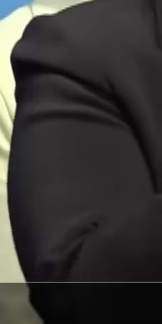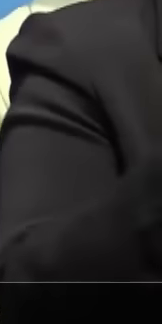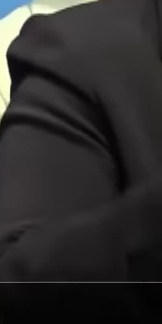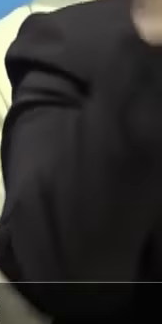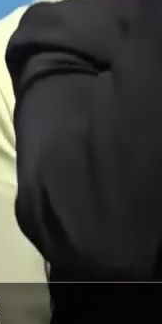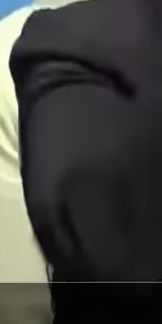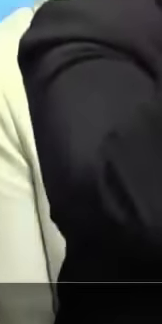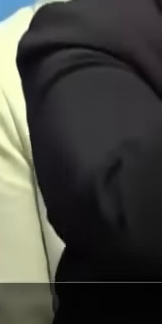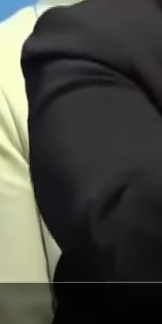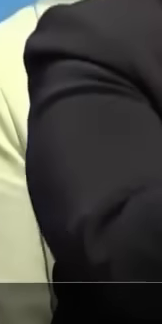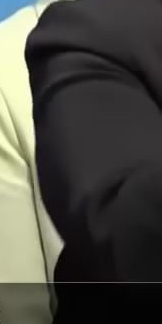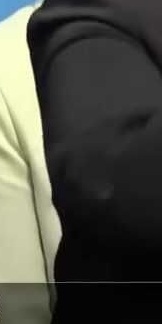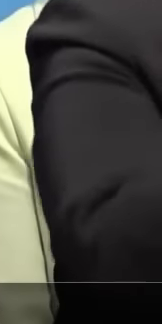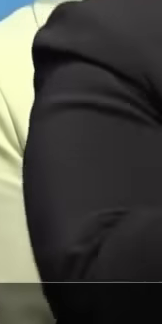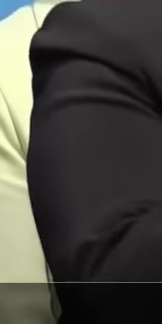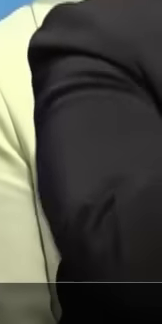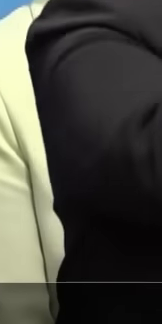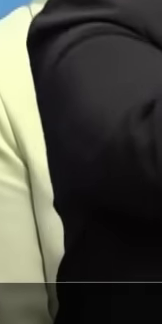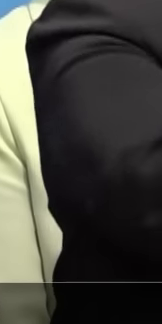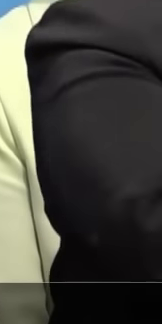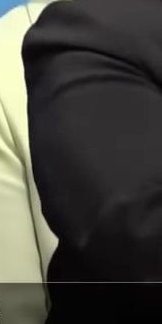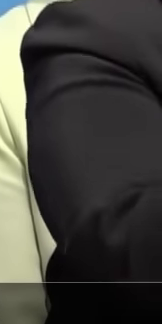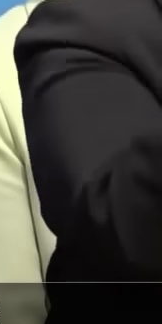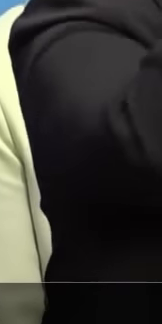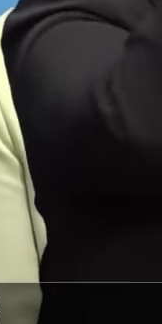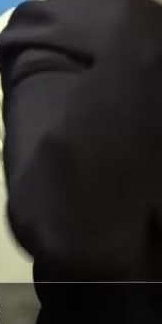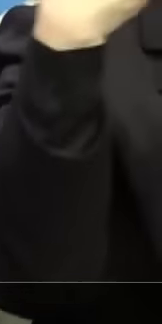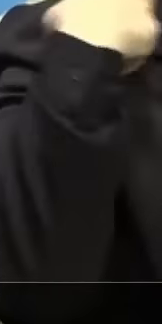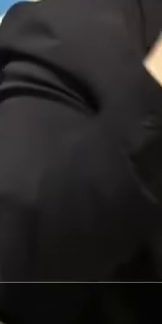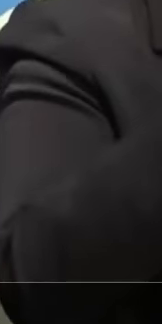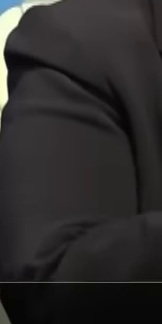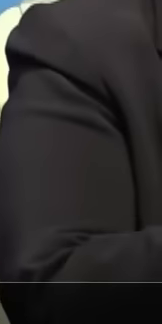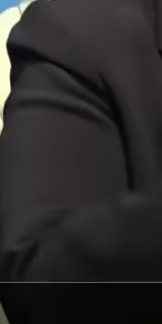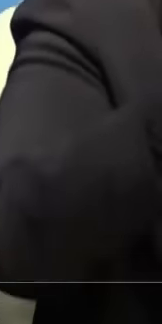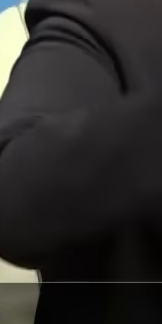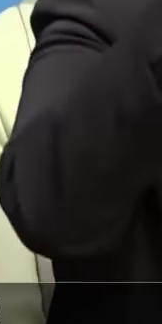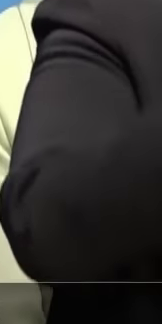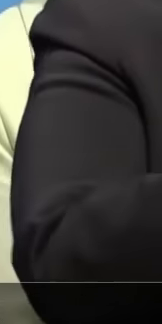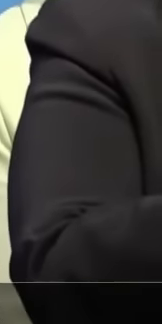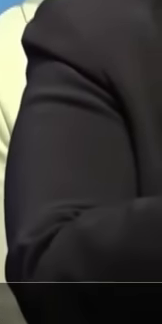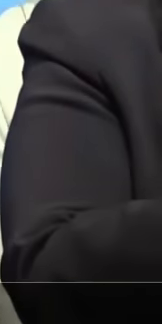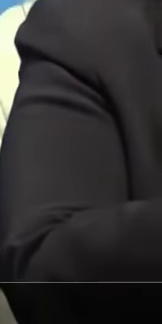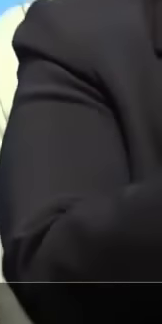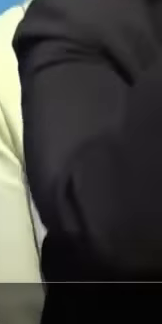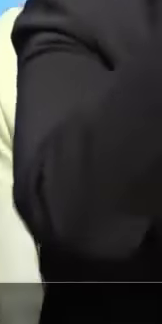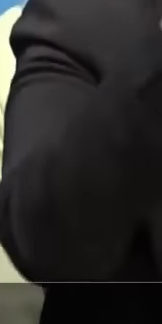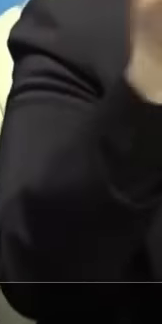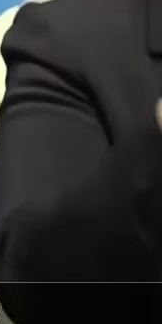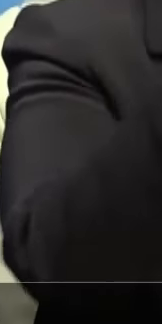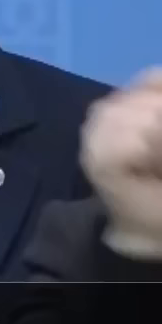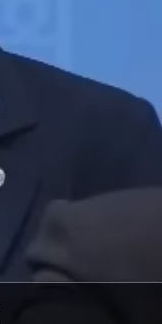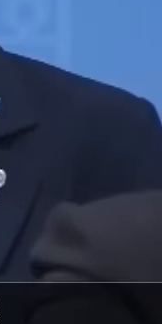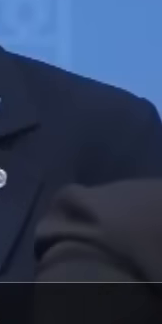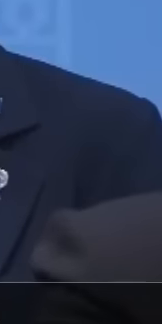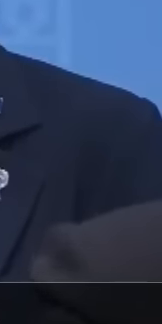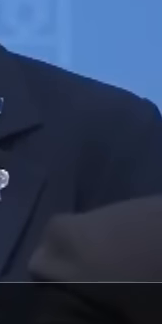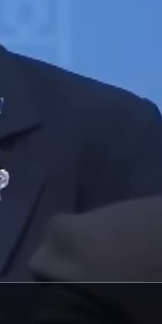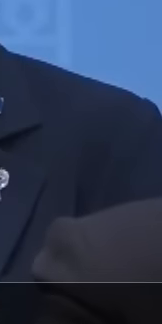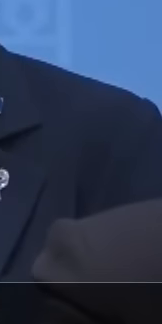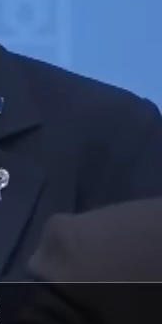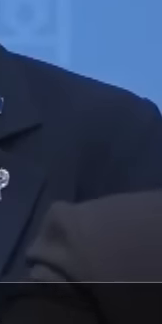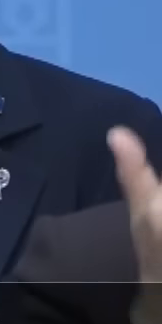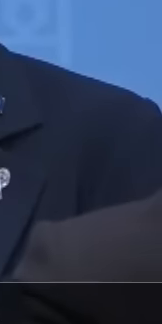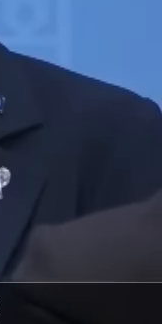대통령령으로 형사소송법, 검찰청법 등 상위법을 무력화하는 시행령 등에 대해서는